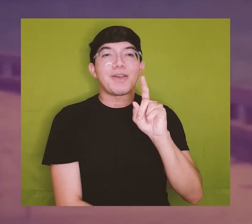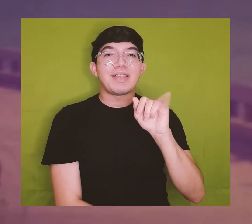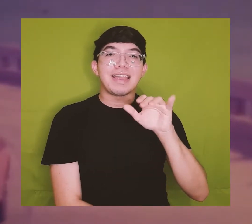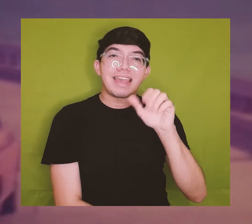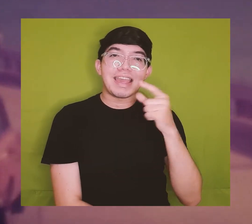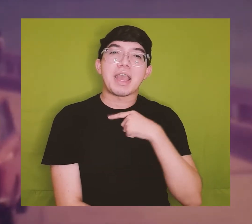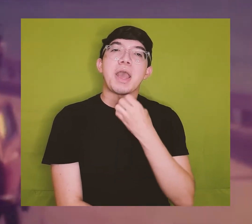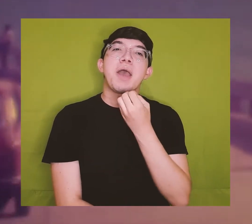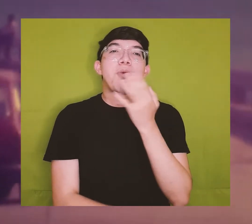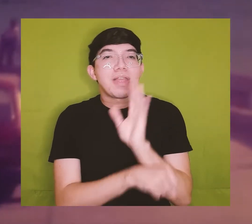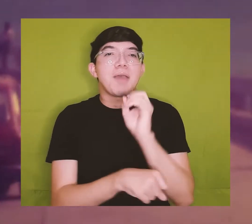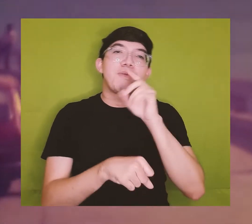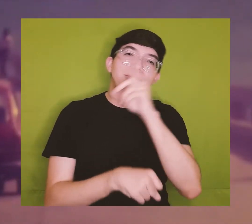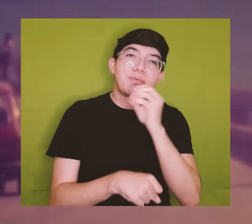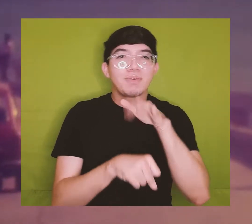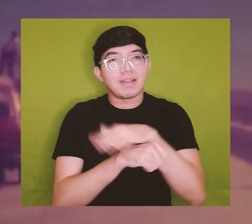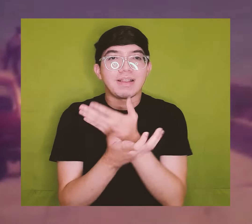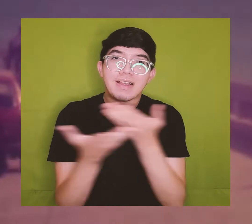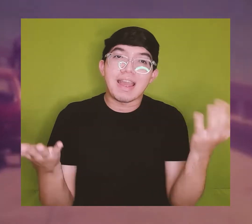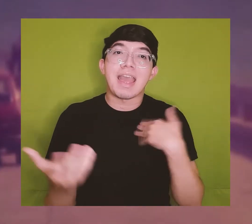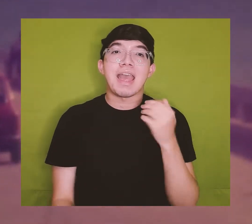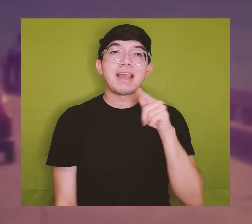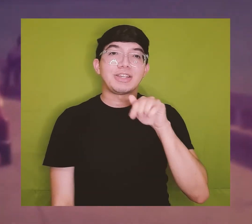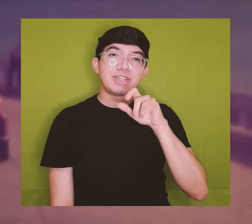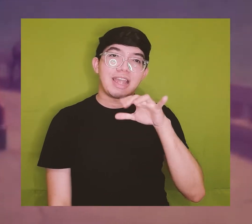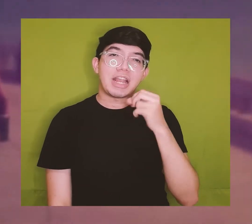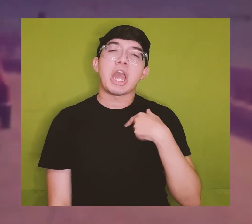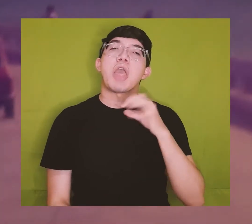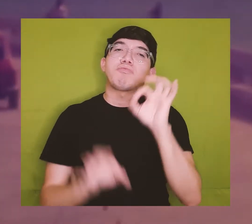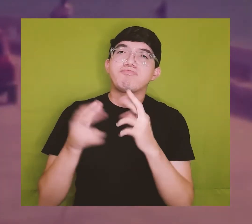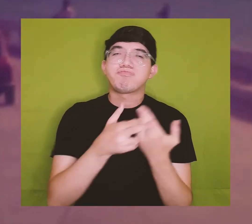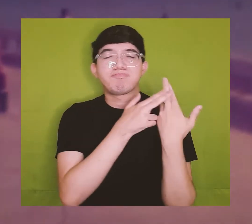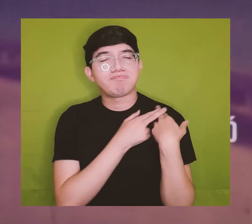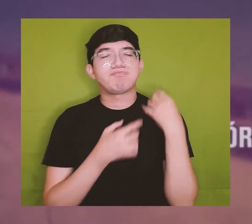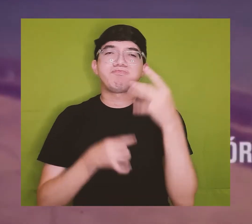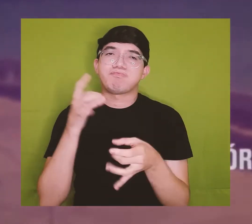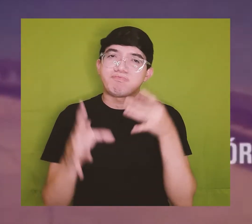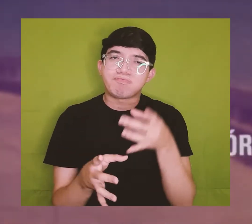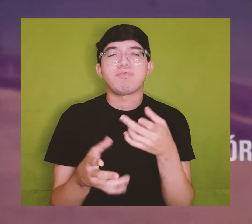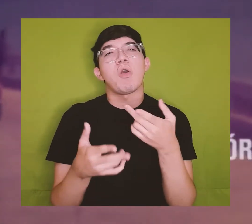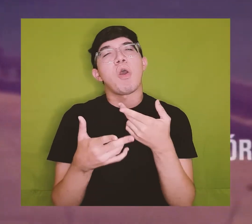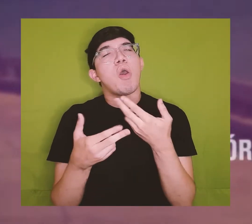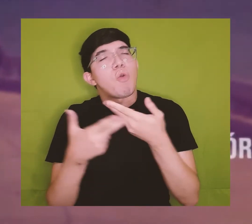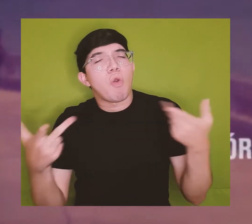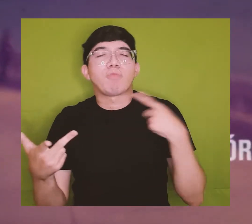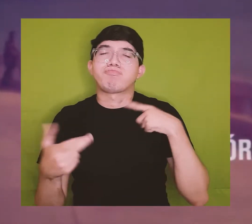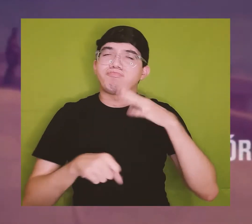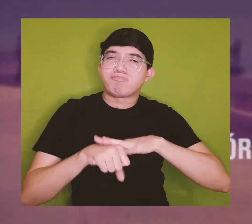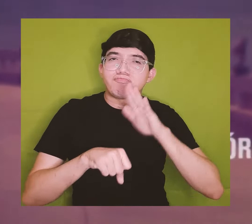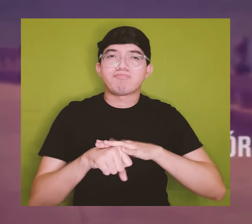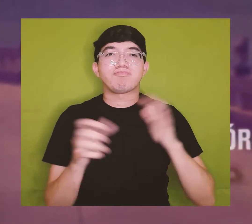e todes. Eu me chamo Angélica Rodrigues, sou produtora, curadora e mediadora do Cine na Aldeia, um cineclube